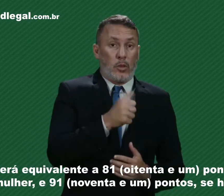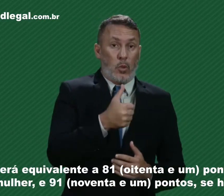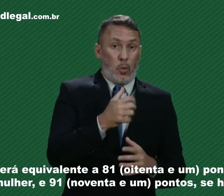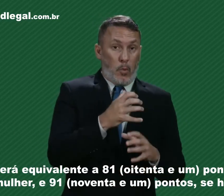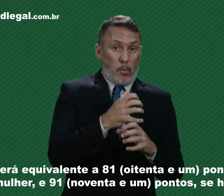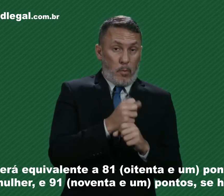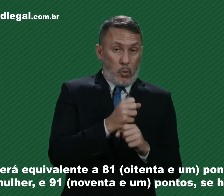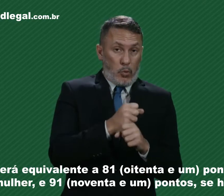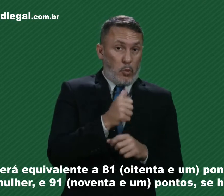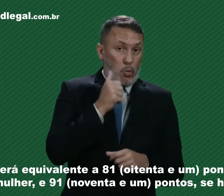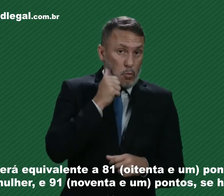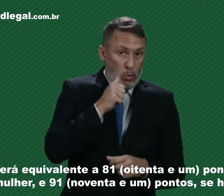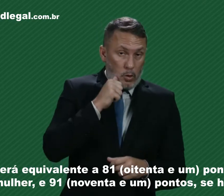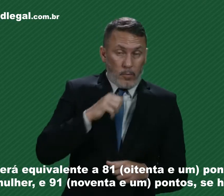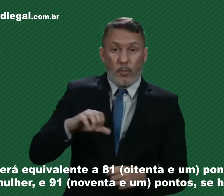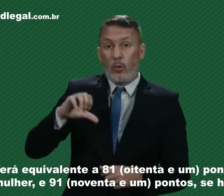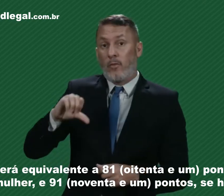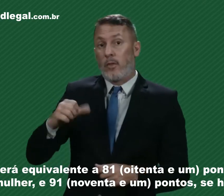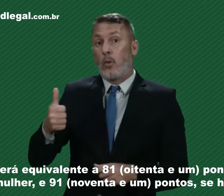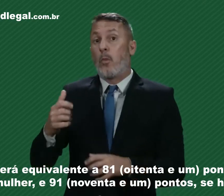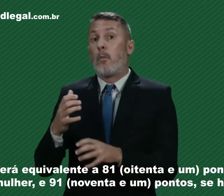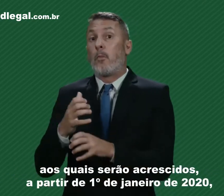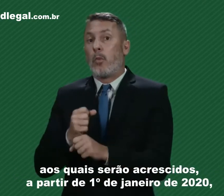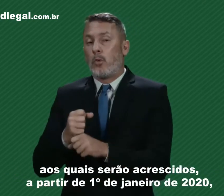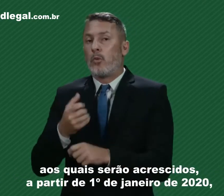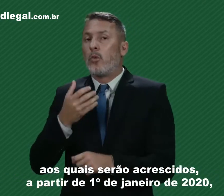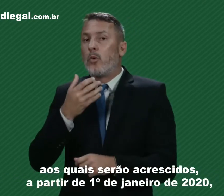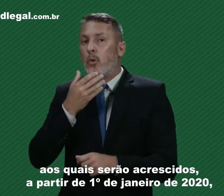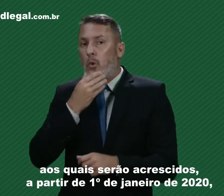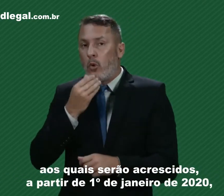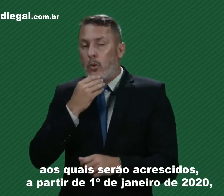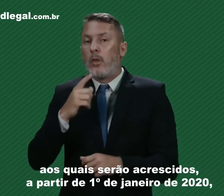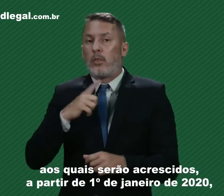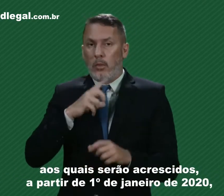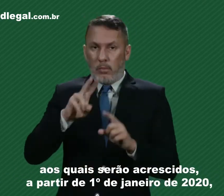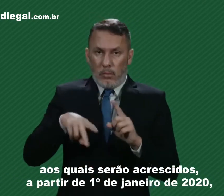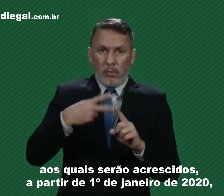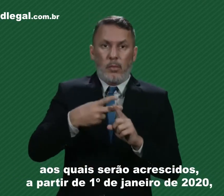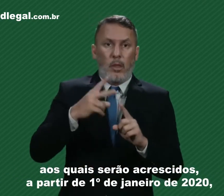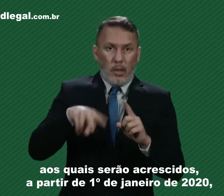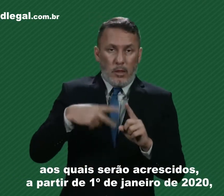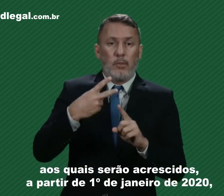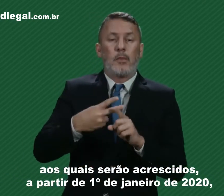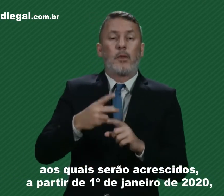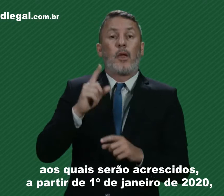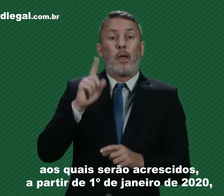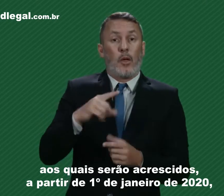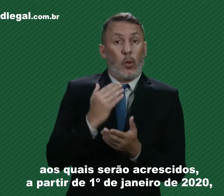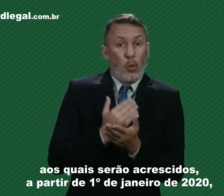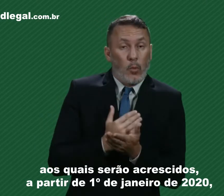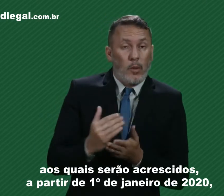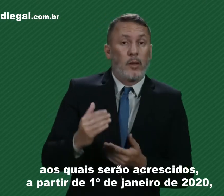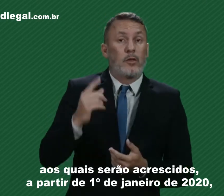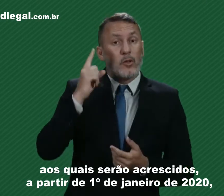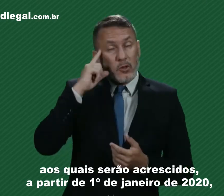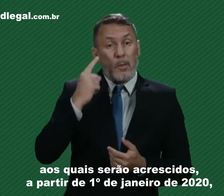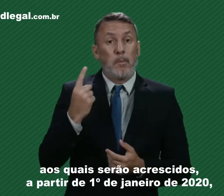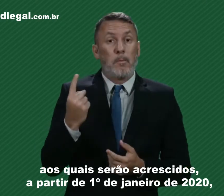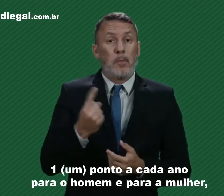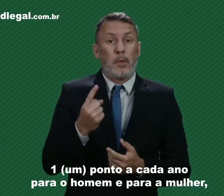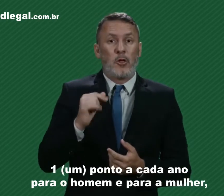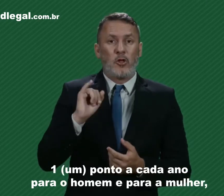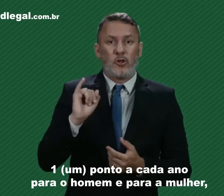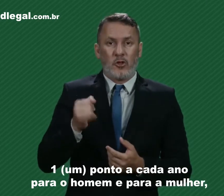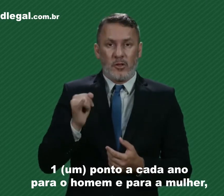pontos se mulher e 91 pontos se homem, aos quais serão acrescidos, a partir de 1º de janeiro de